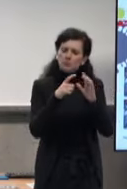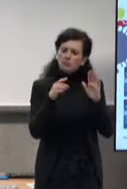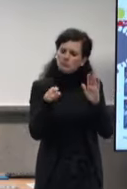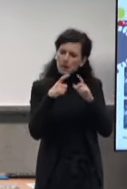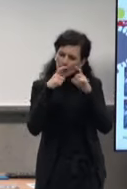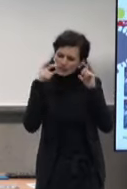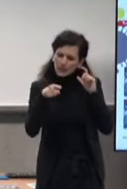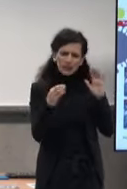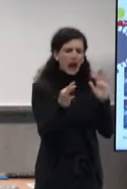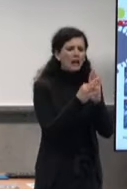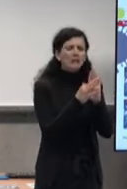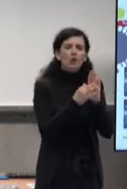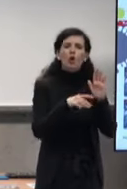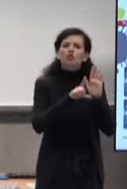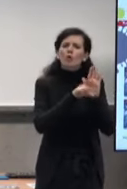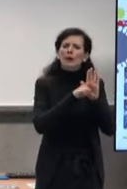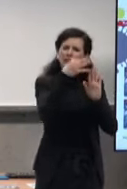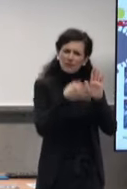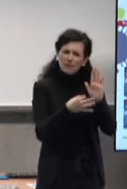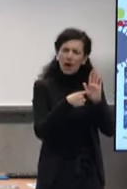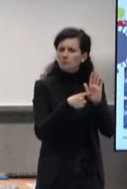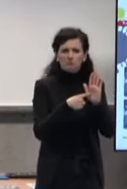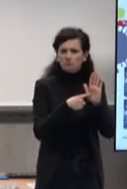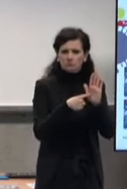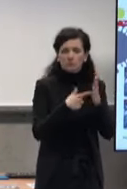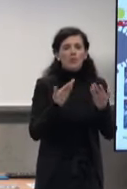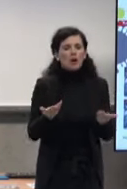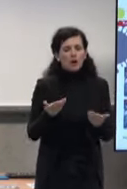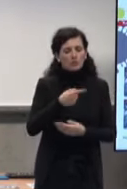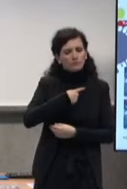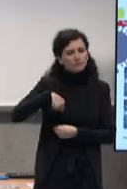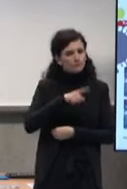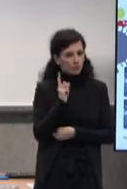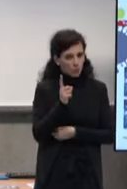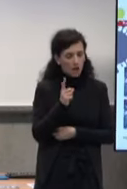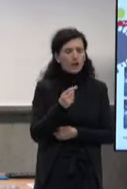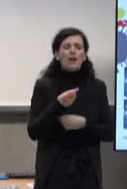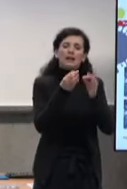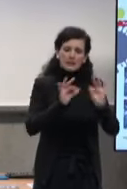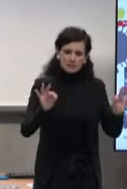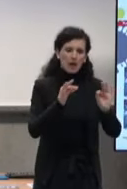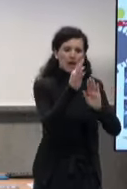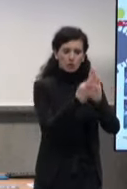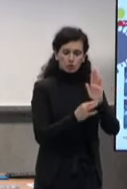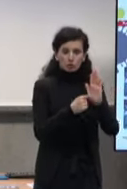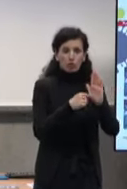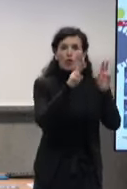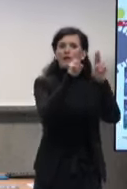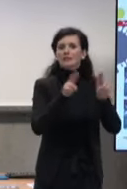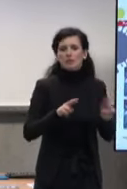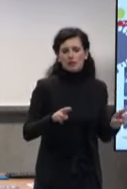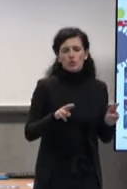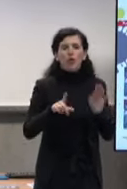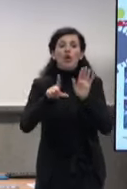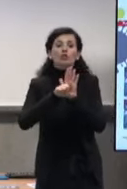quindi la preoccupazione nostra è certamente quello da una parte di rispettare gli standard internazionali non sono norme